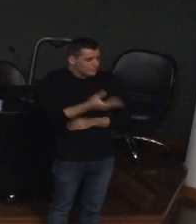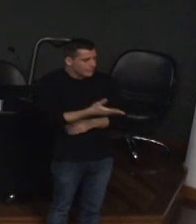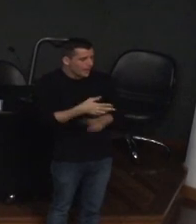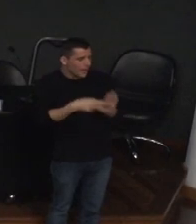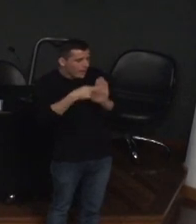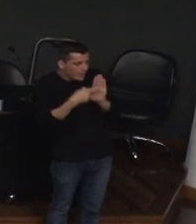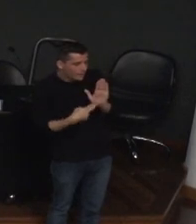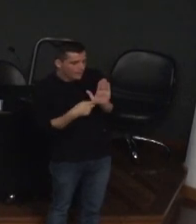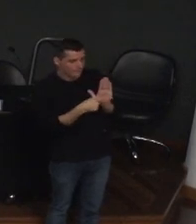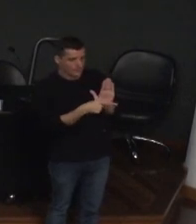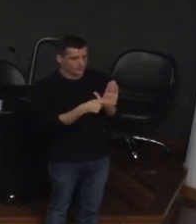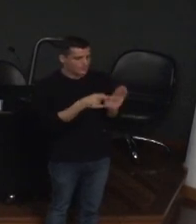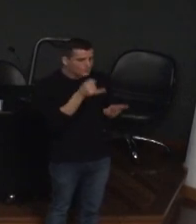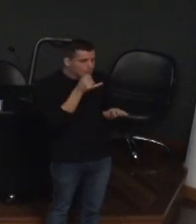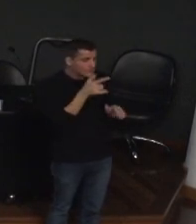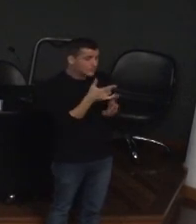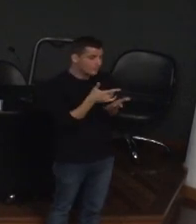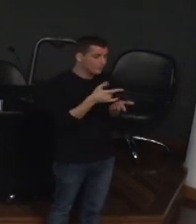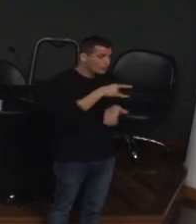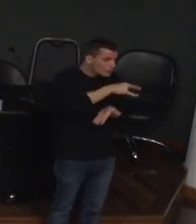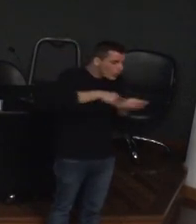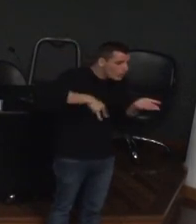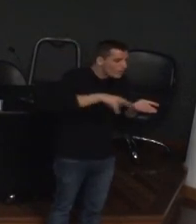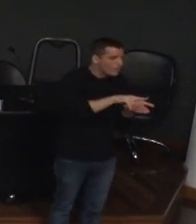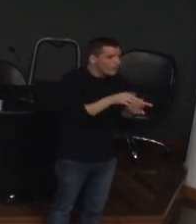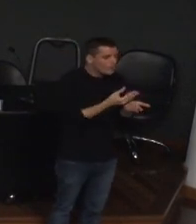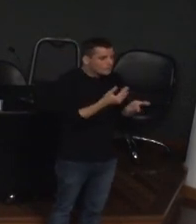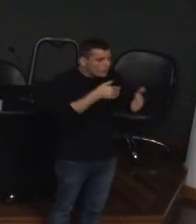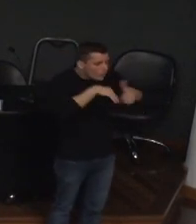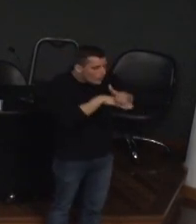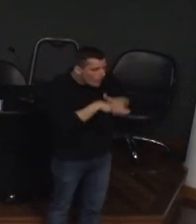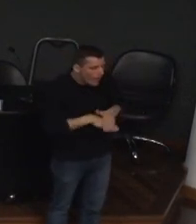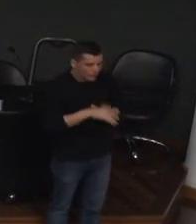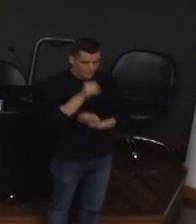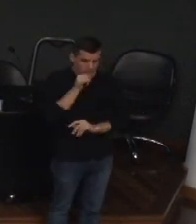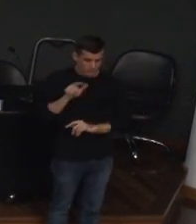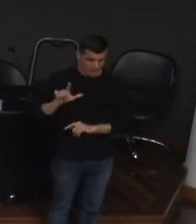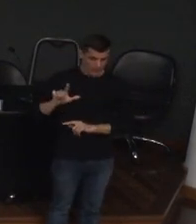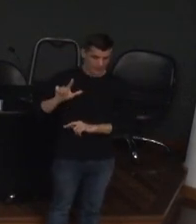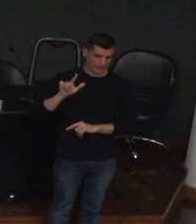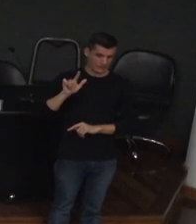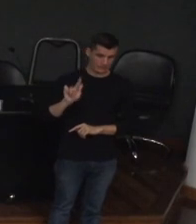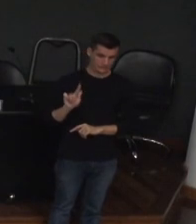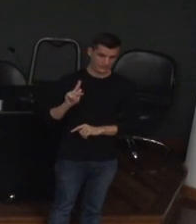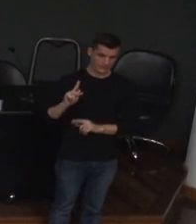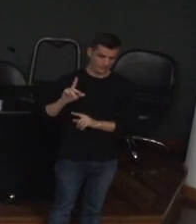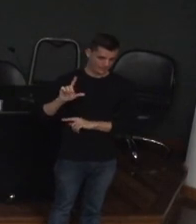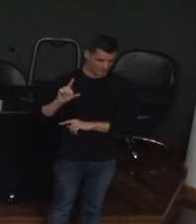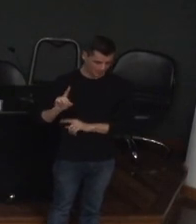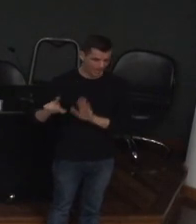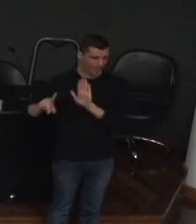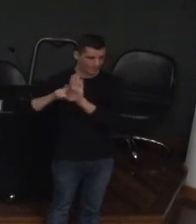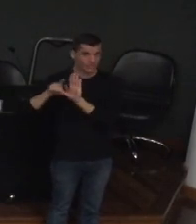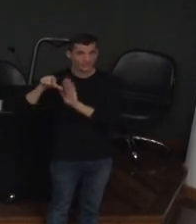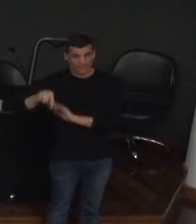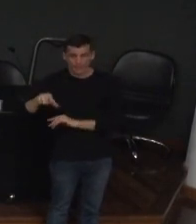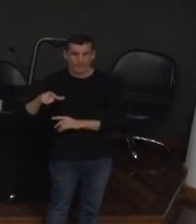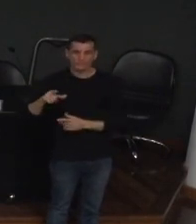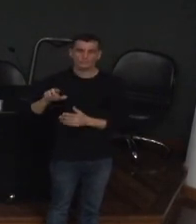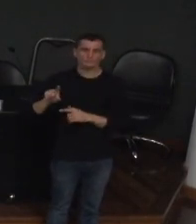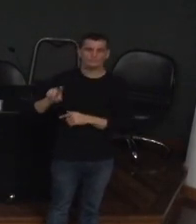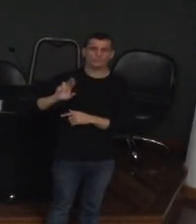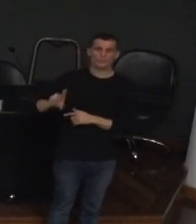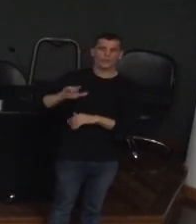dos documentos. Então, a LGPD não inventa nada em relação a isso, não cria novas normas. Diz o seguinte: se